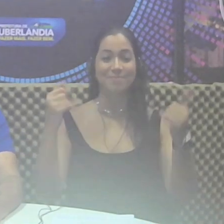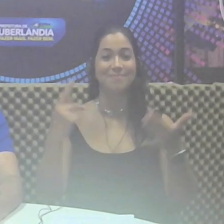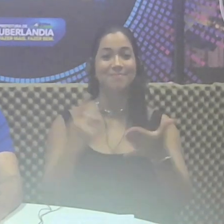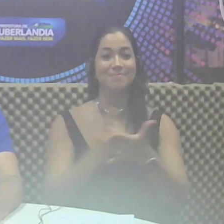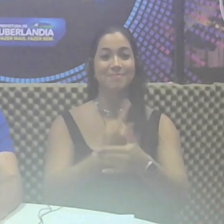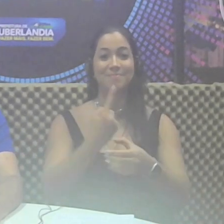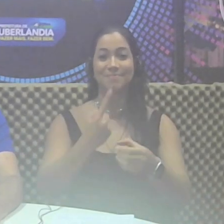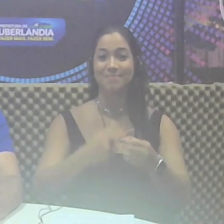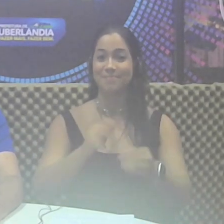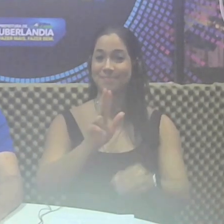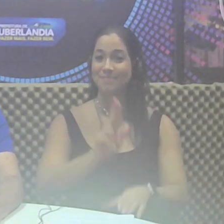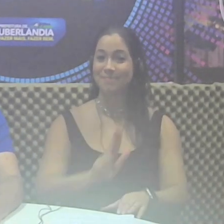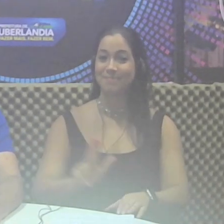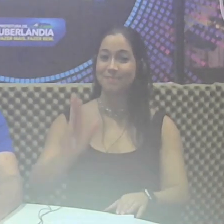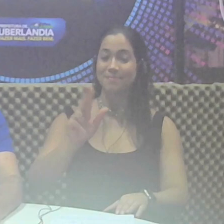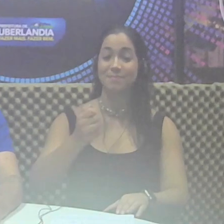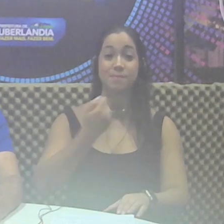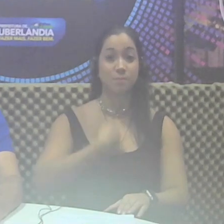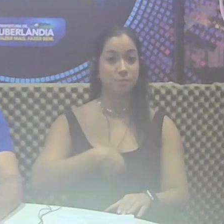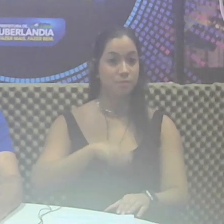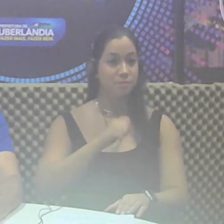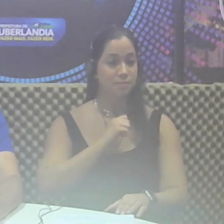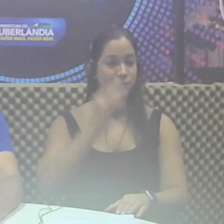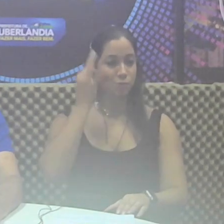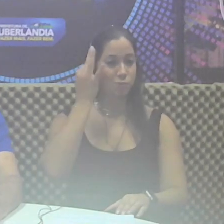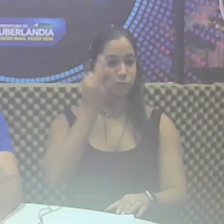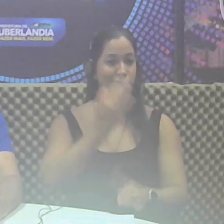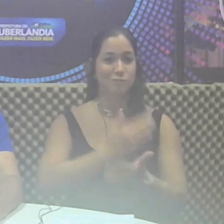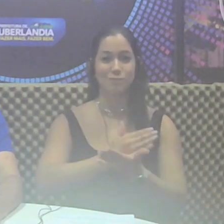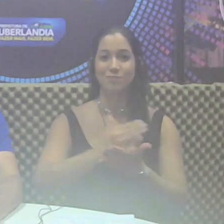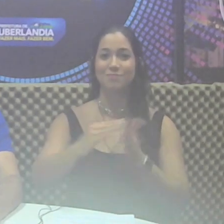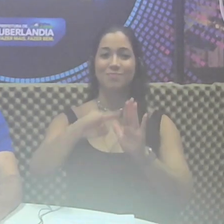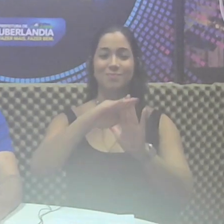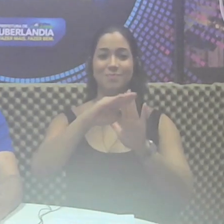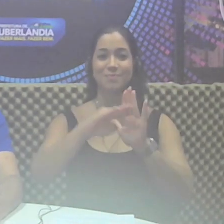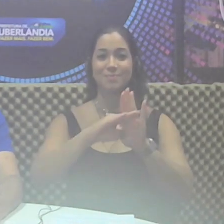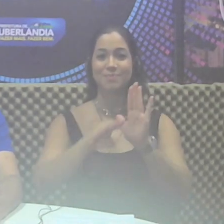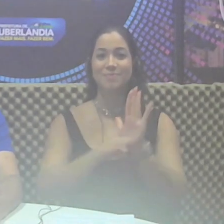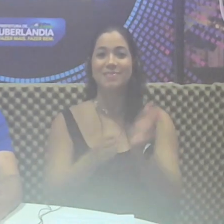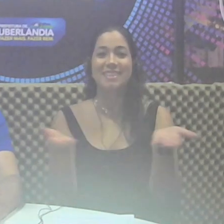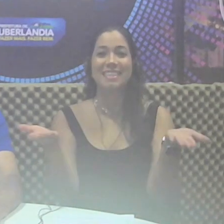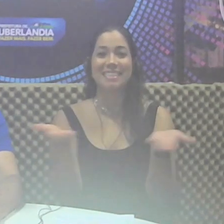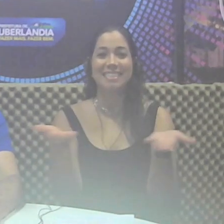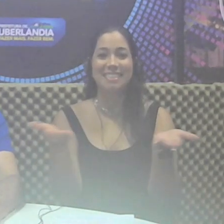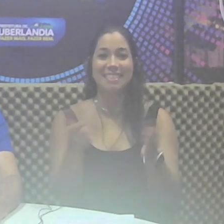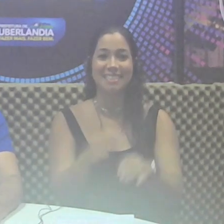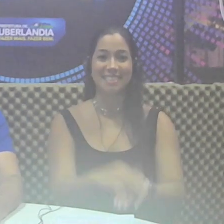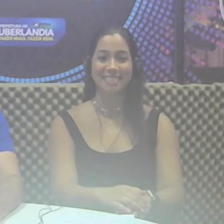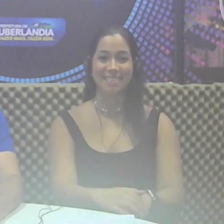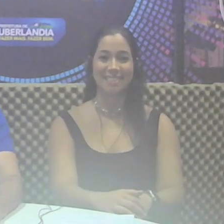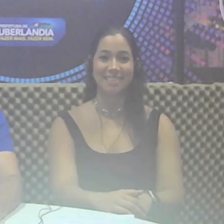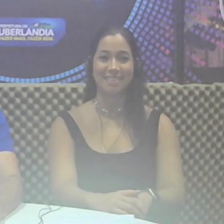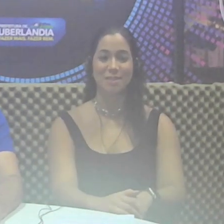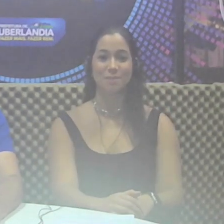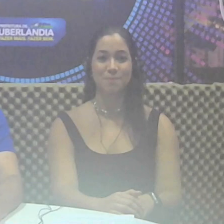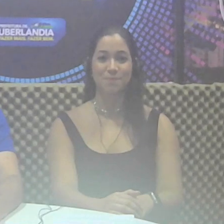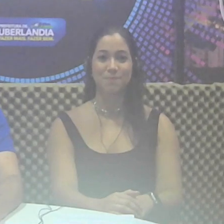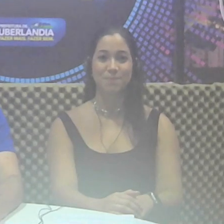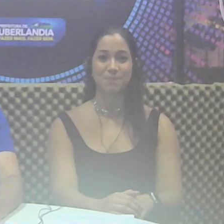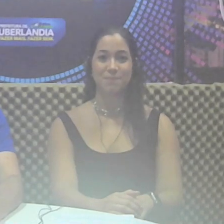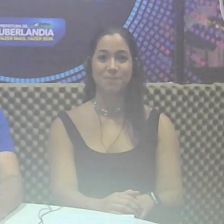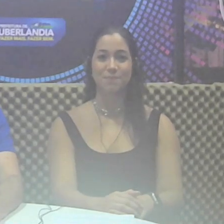fato acontece em Uberlândia. Eu sou o Fernando Cássio e começamos com os destaques da edição de hoje.